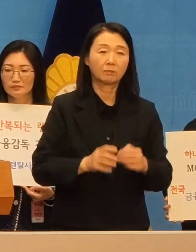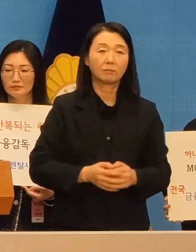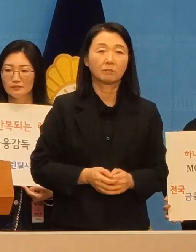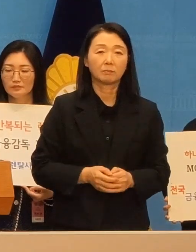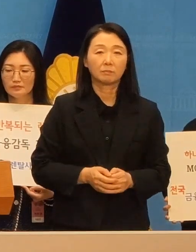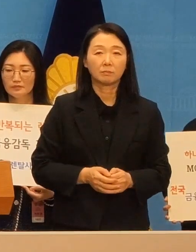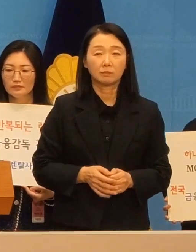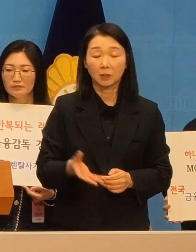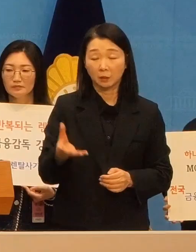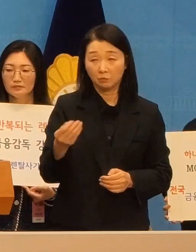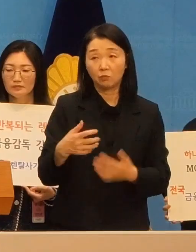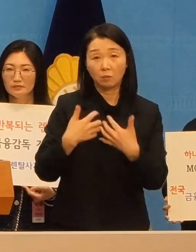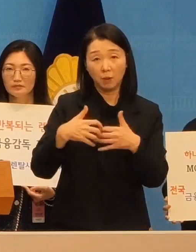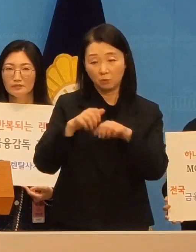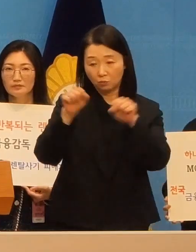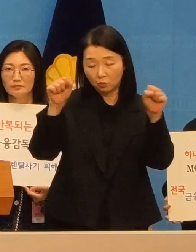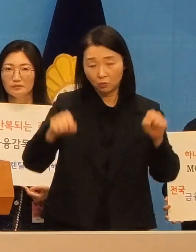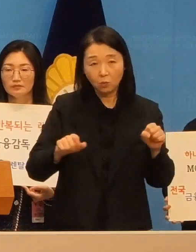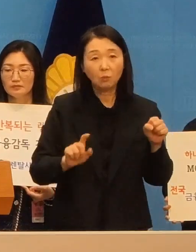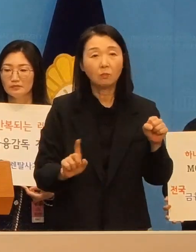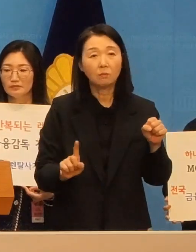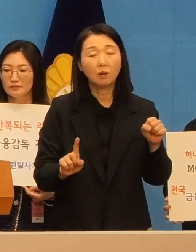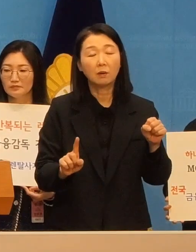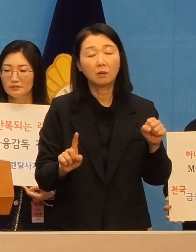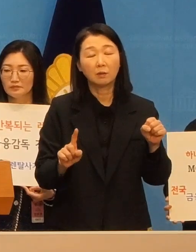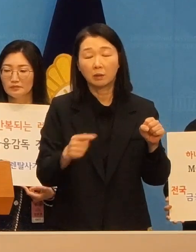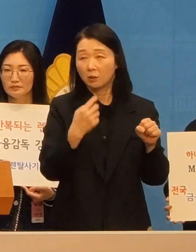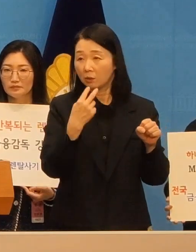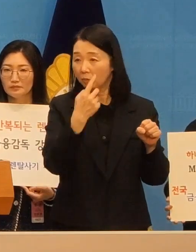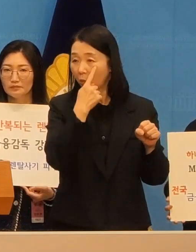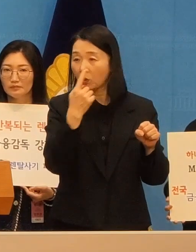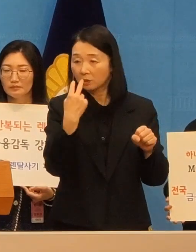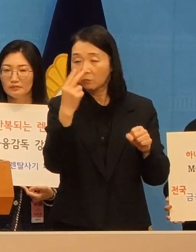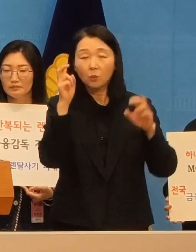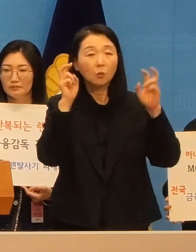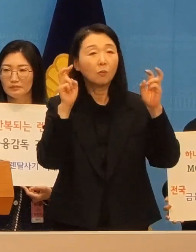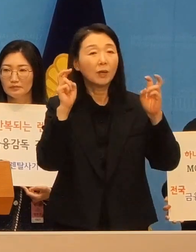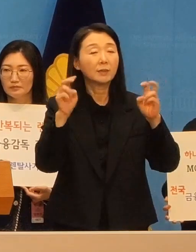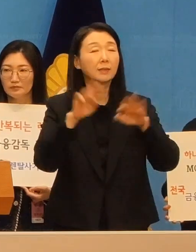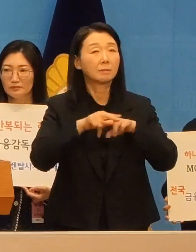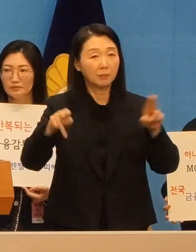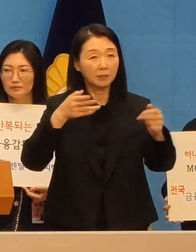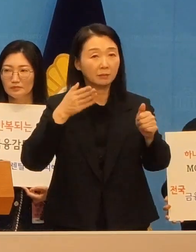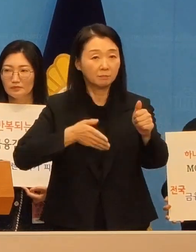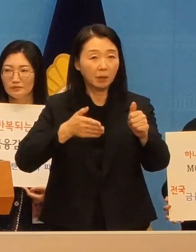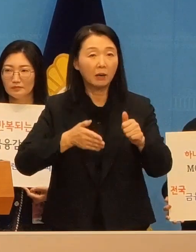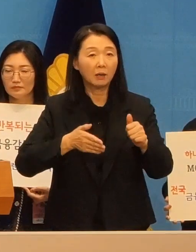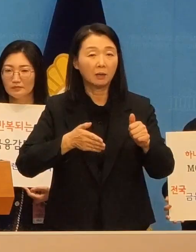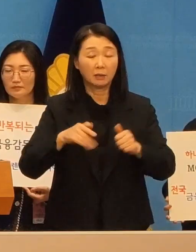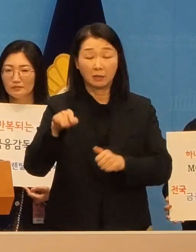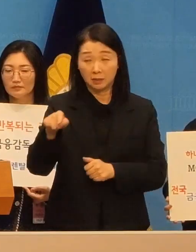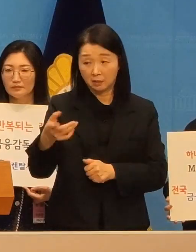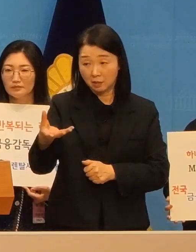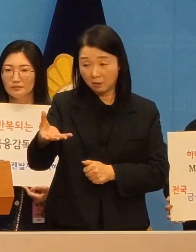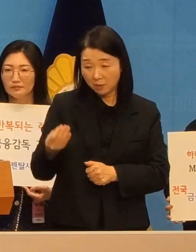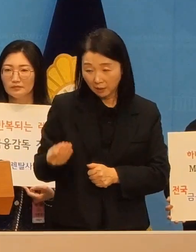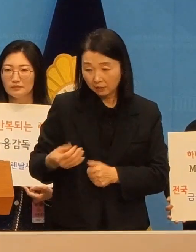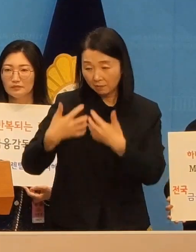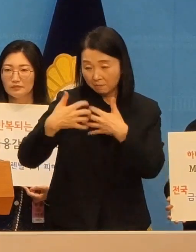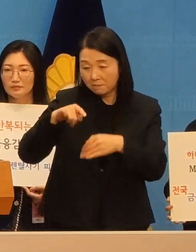팩토링 사업 구조상 보증보험사의 보증을 즉시 폐지하라. 팩토링 상품 구조상